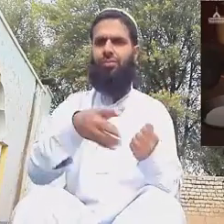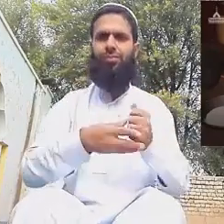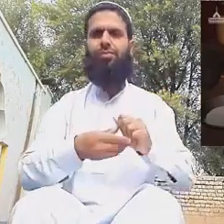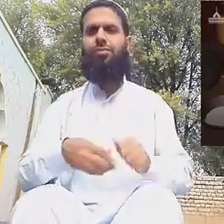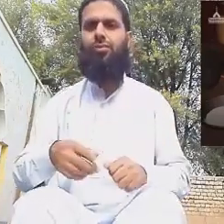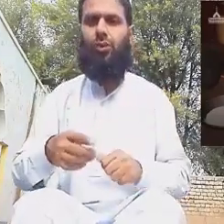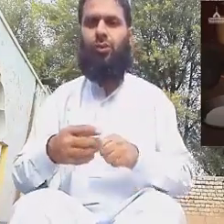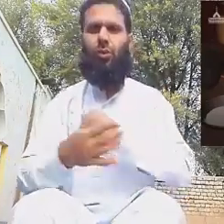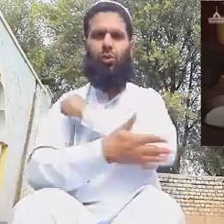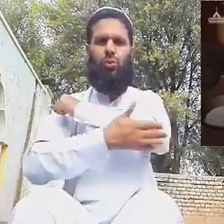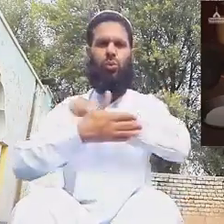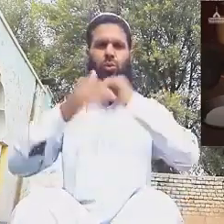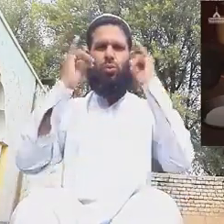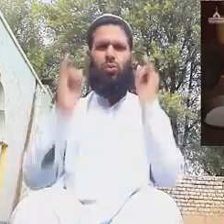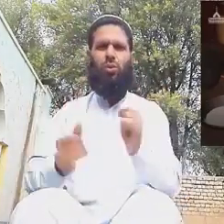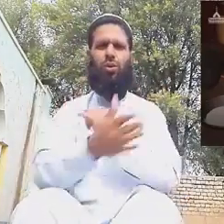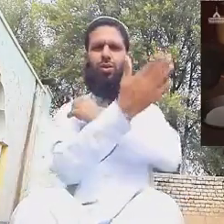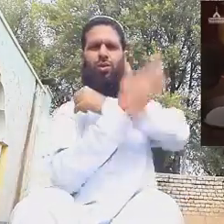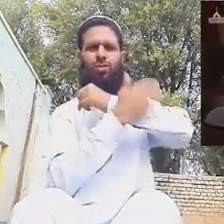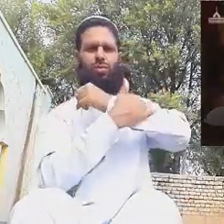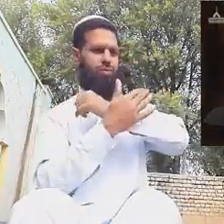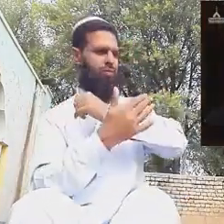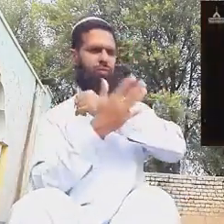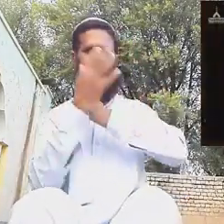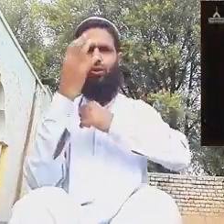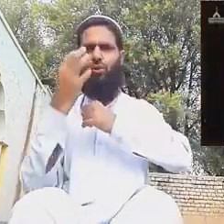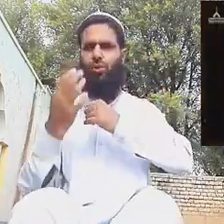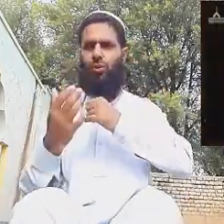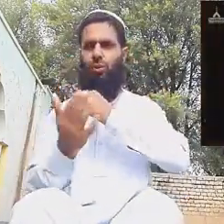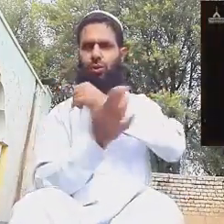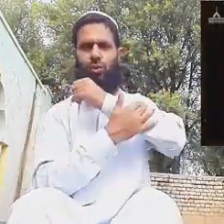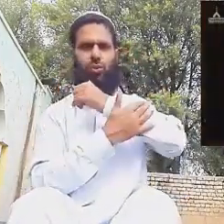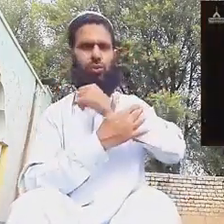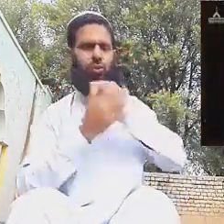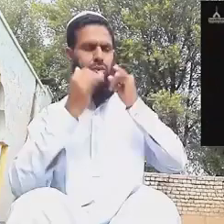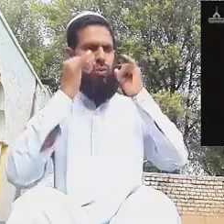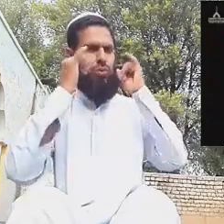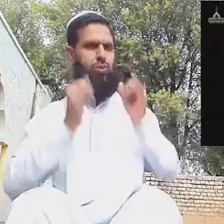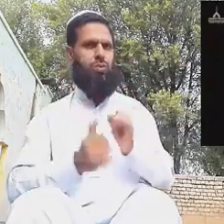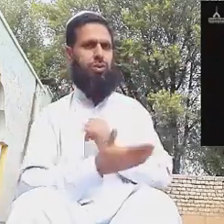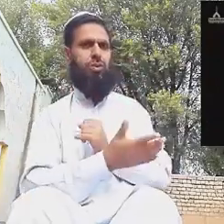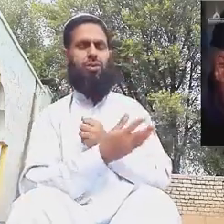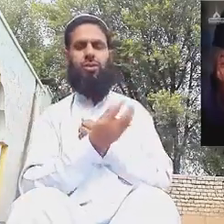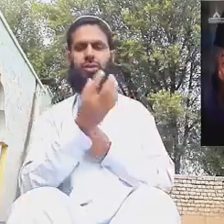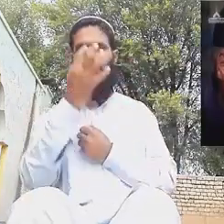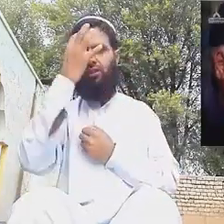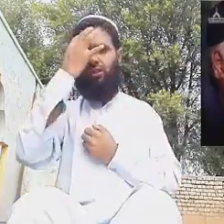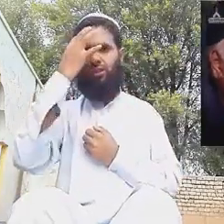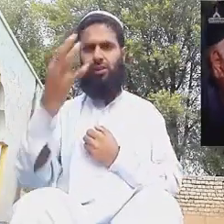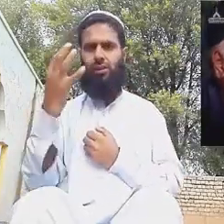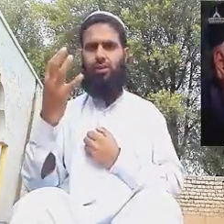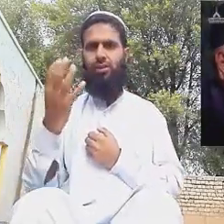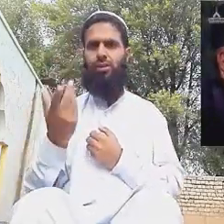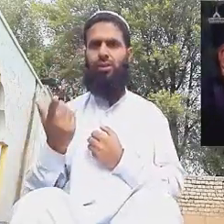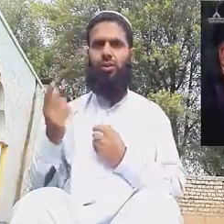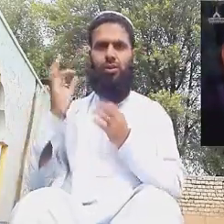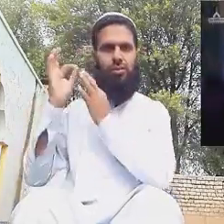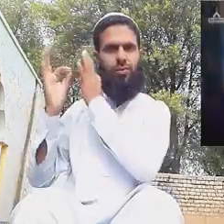था। बीवी ने आटा गूंथ कर उसकी रोटी बना ली। जब रात का कुछ हिस्सा गुजरने पर शोहर घर आया तो बीवी ने